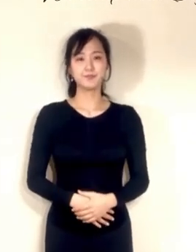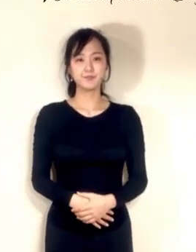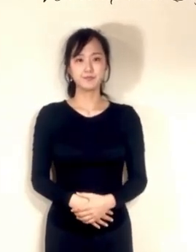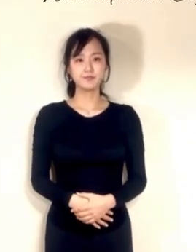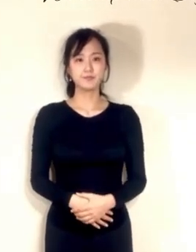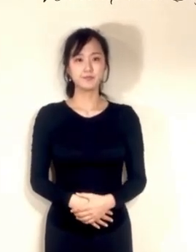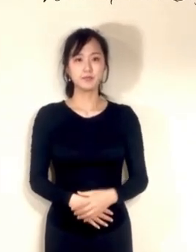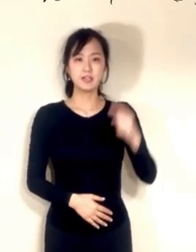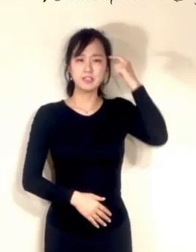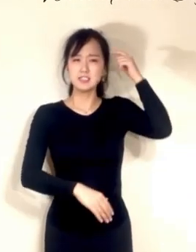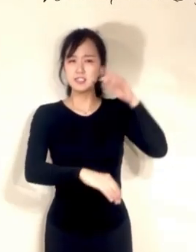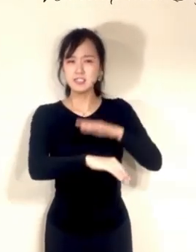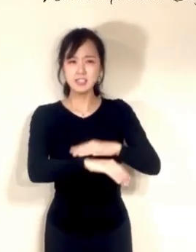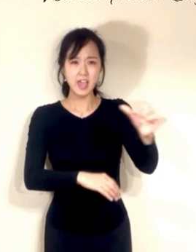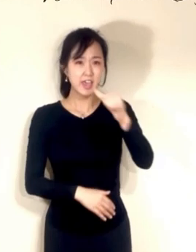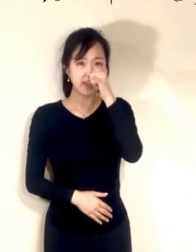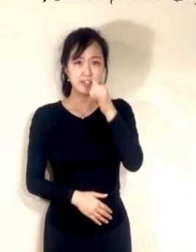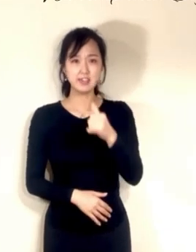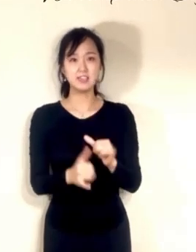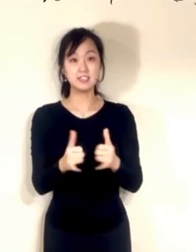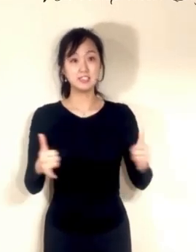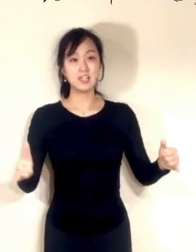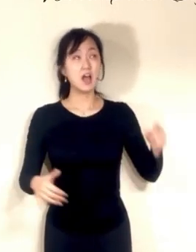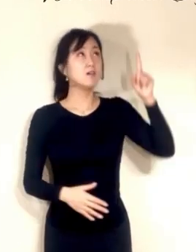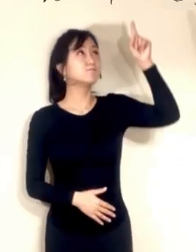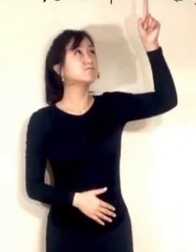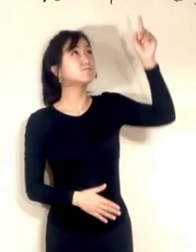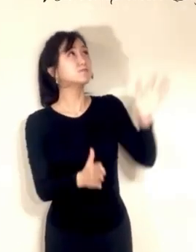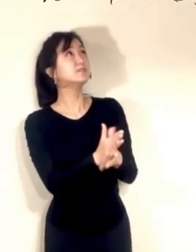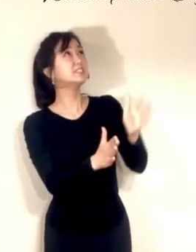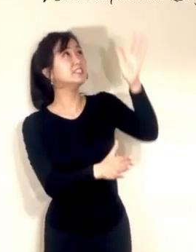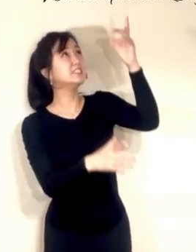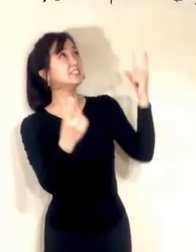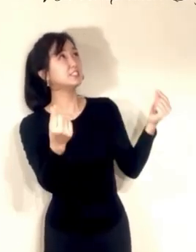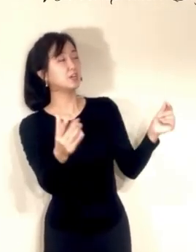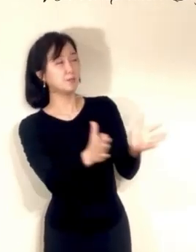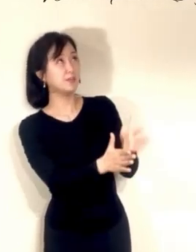빛과 같이 빛날 것이요 많은 사람을 옳은 대로 돌아오게 한